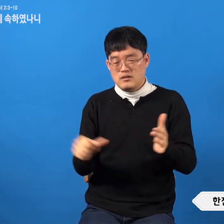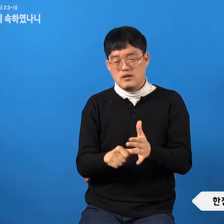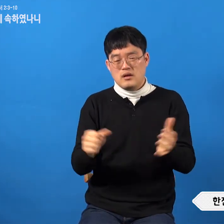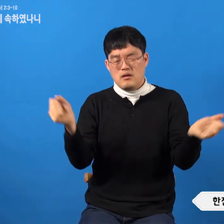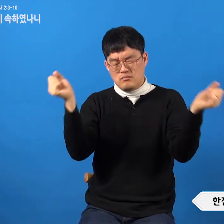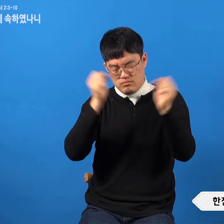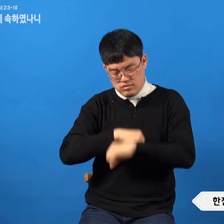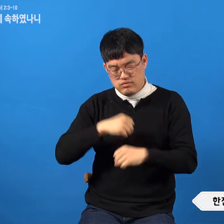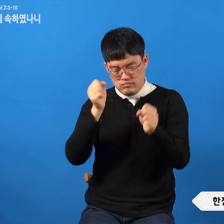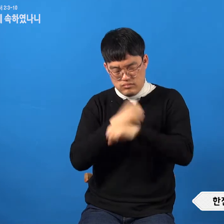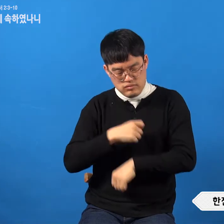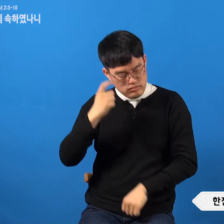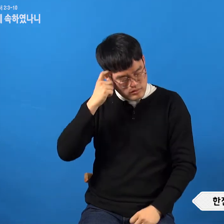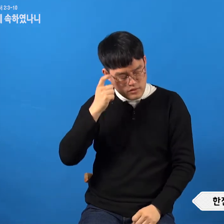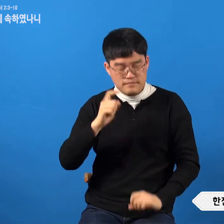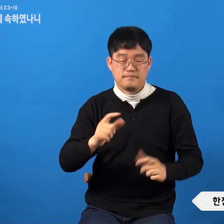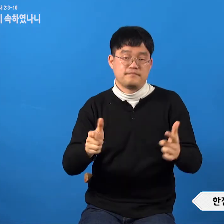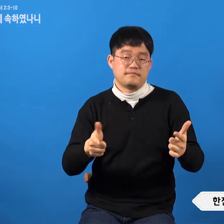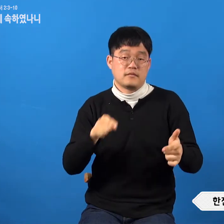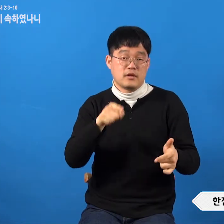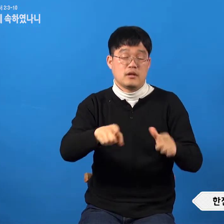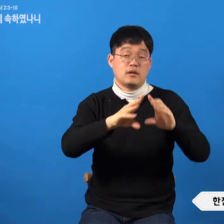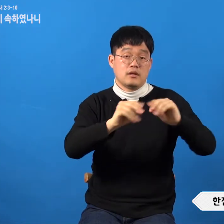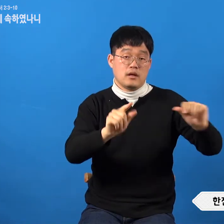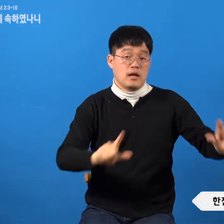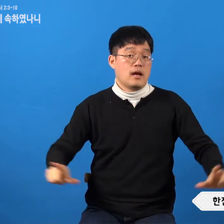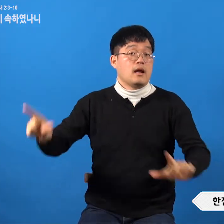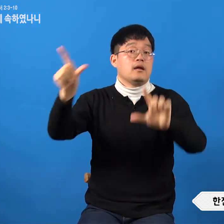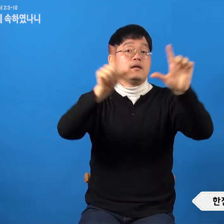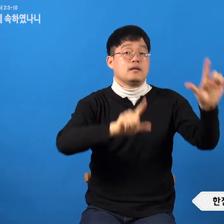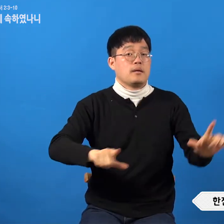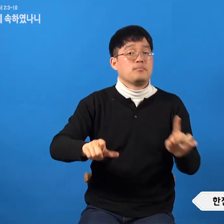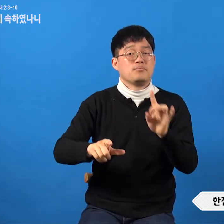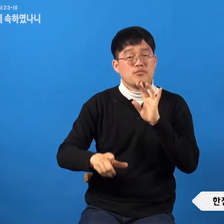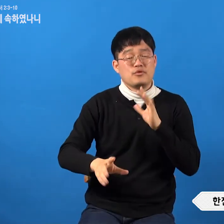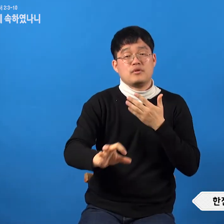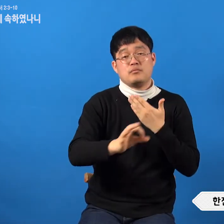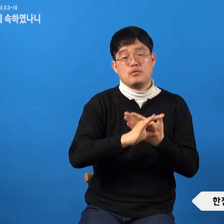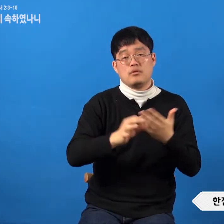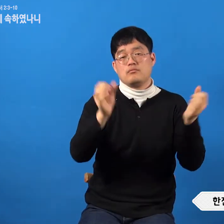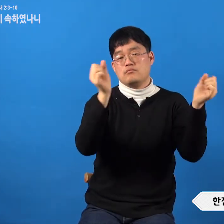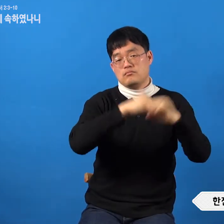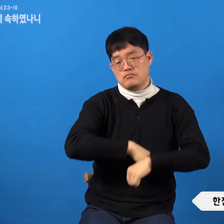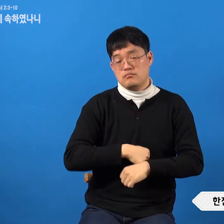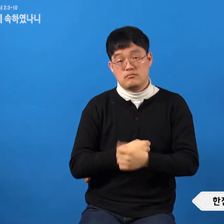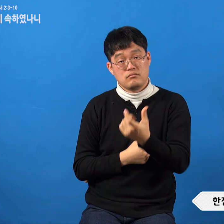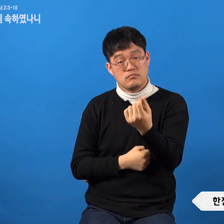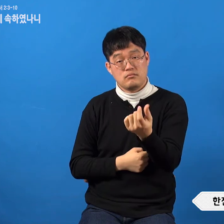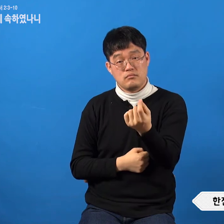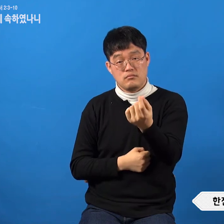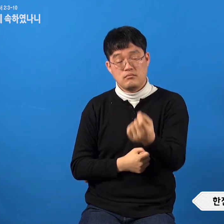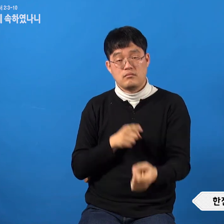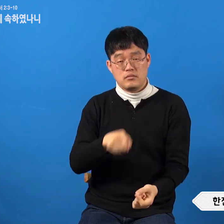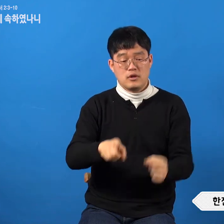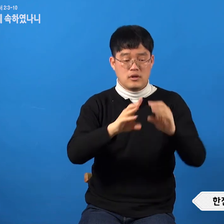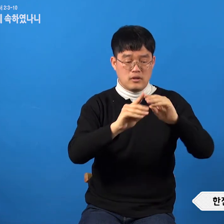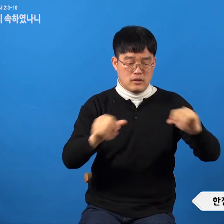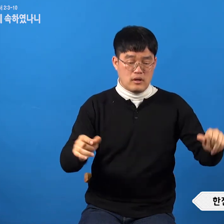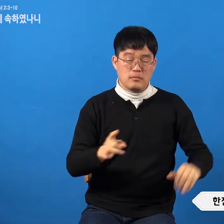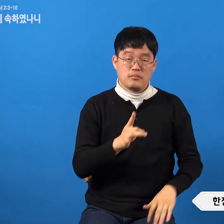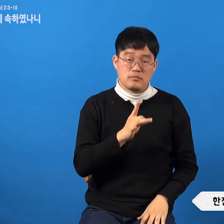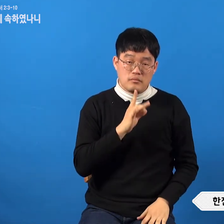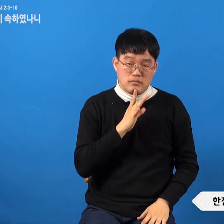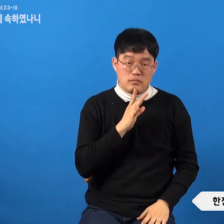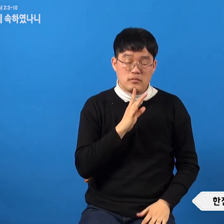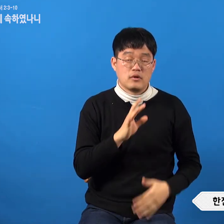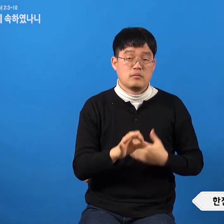버리지는 않습니다. 이 땅의 삶뿐이라면 무너지겠지요. 이 땅밖에